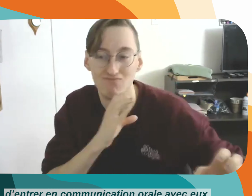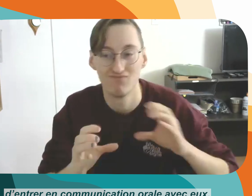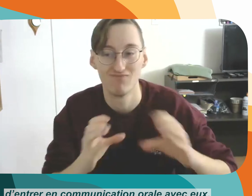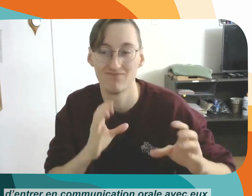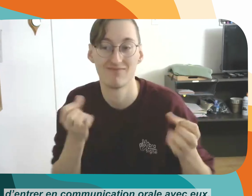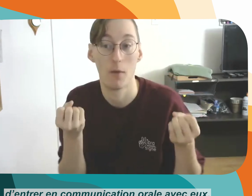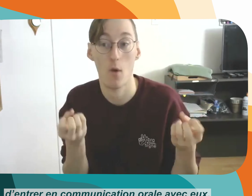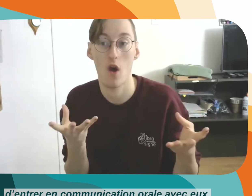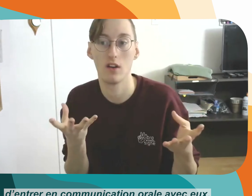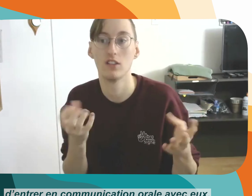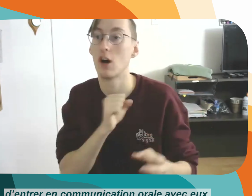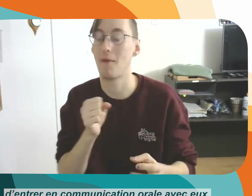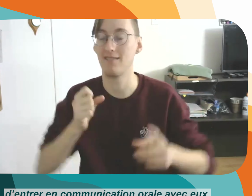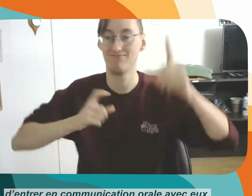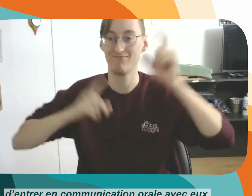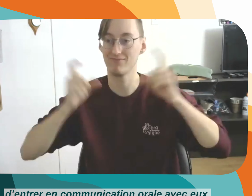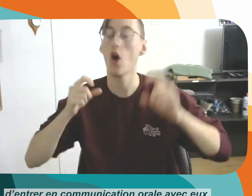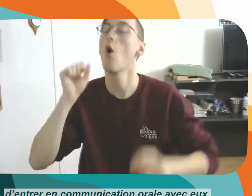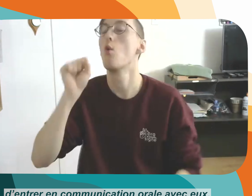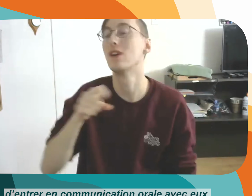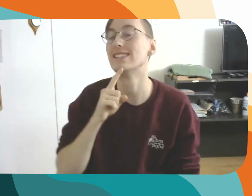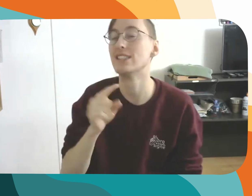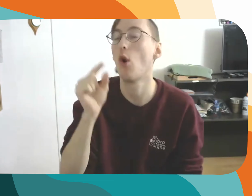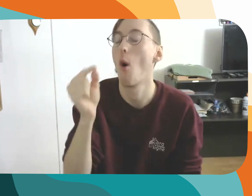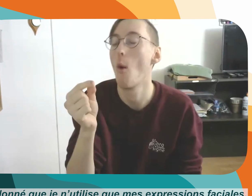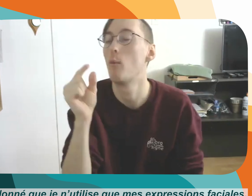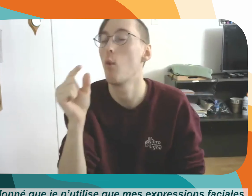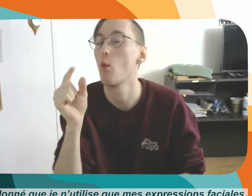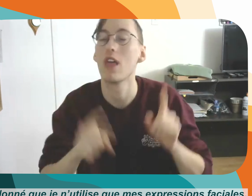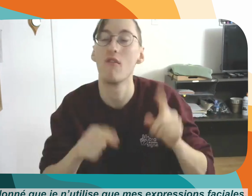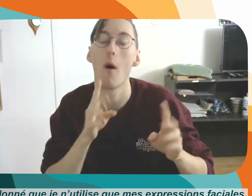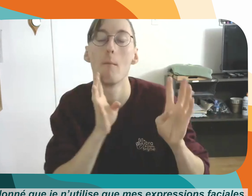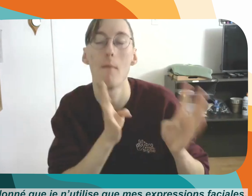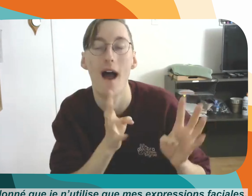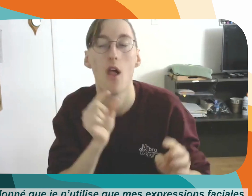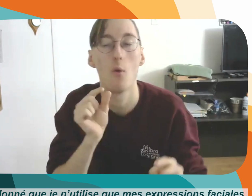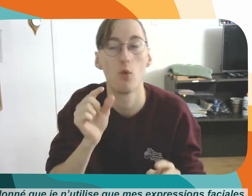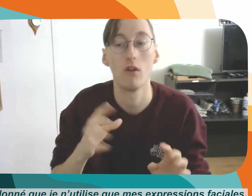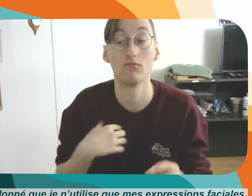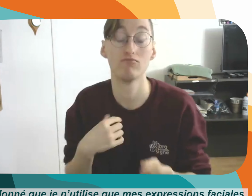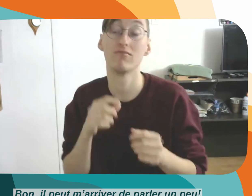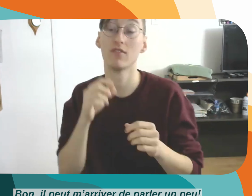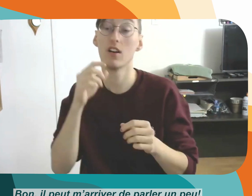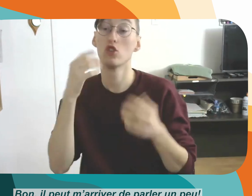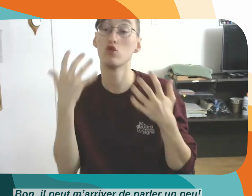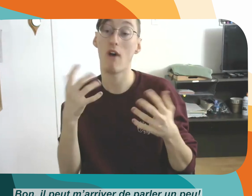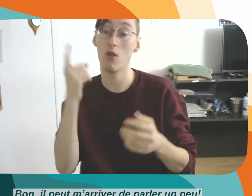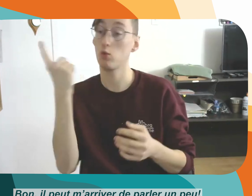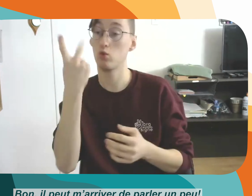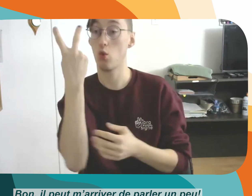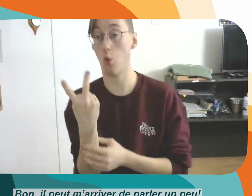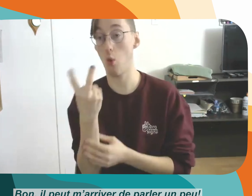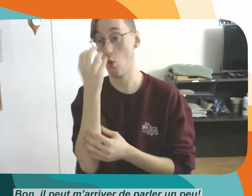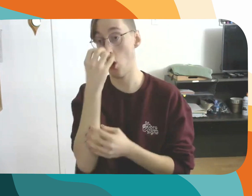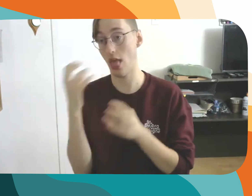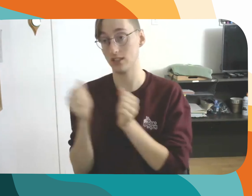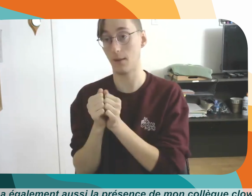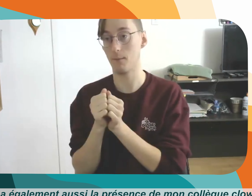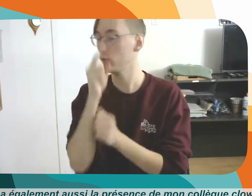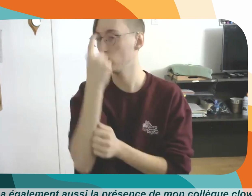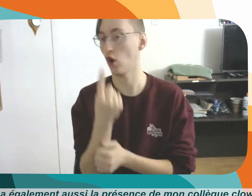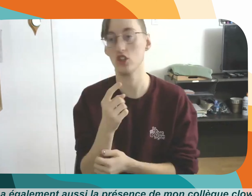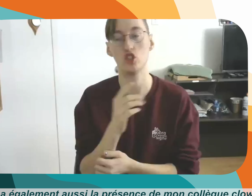'ai pas besoin d'entrer en communication orale avec eux, étant donné que je n'utilise que mes expressions faciales. Bon, il peut m'arriver de parler un peu,